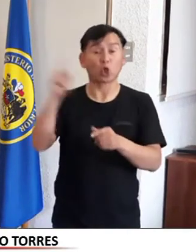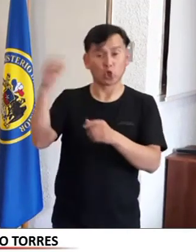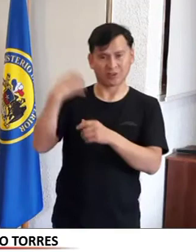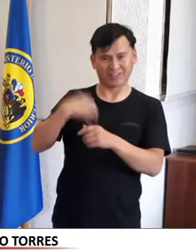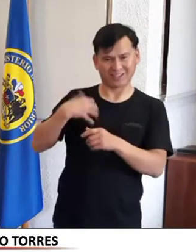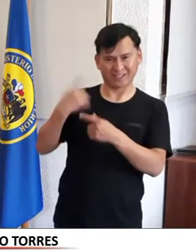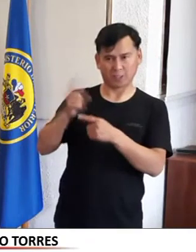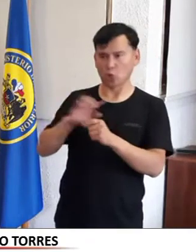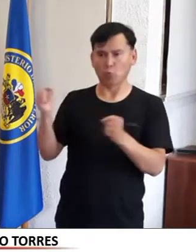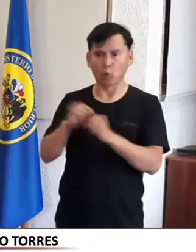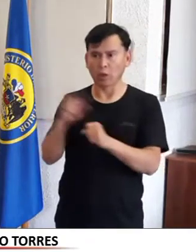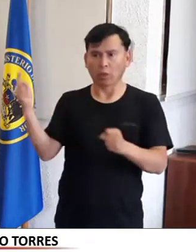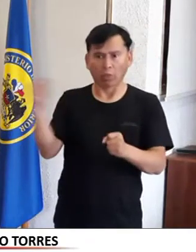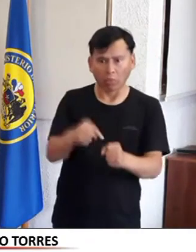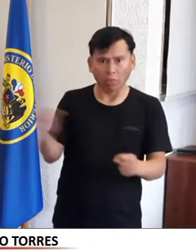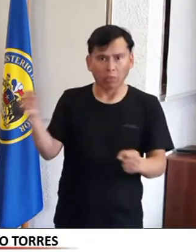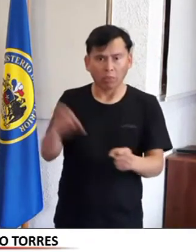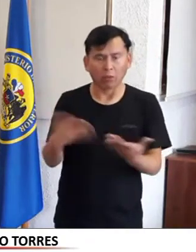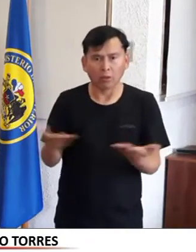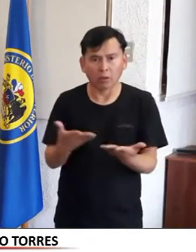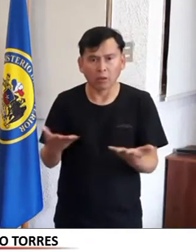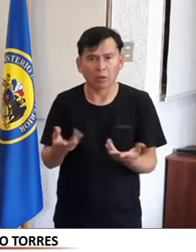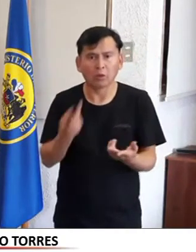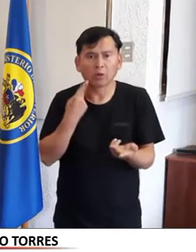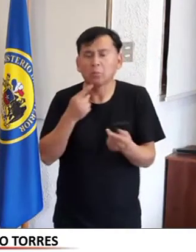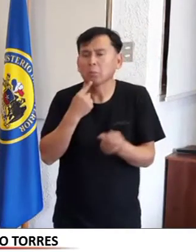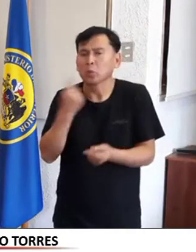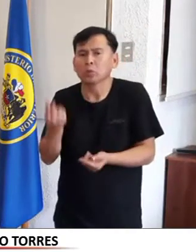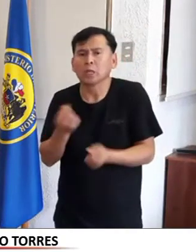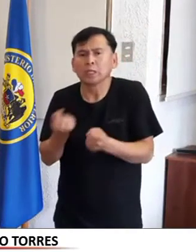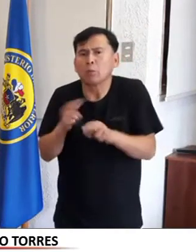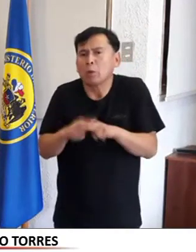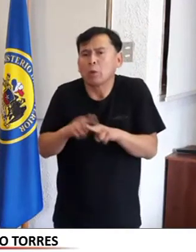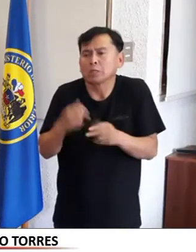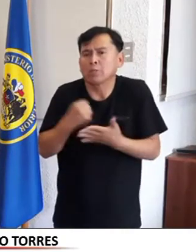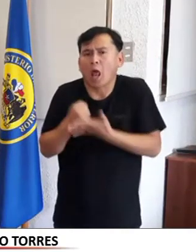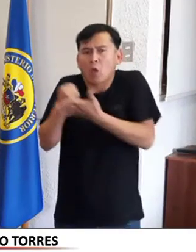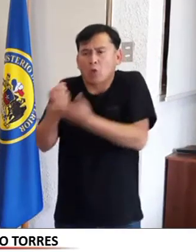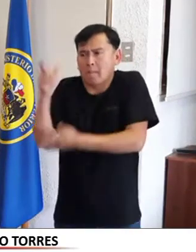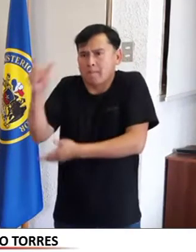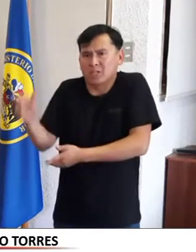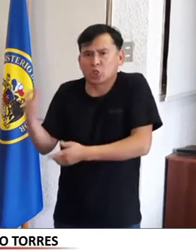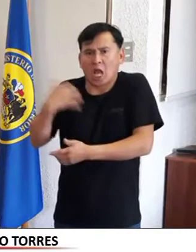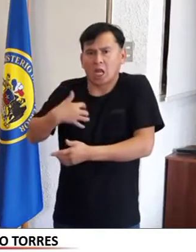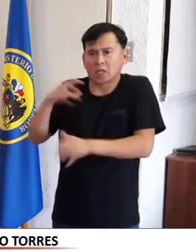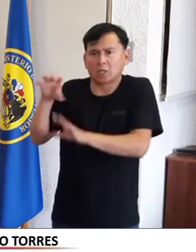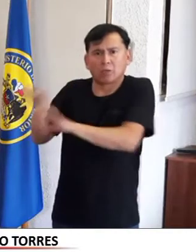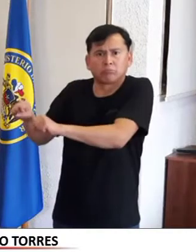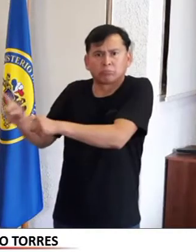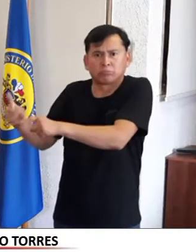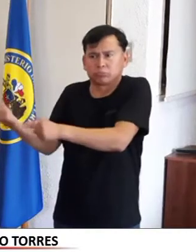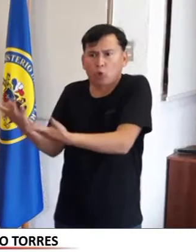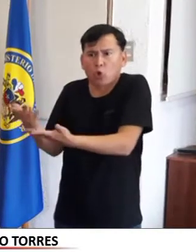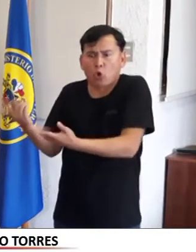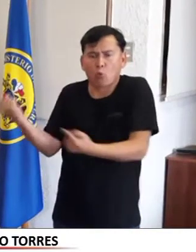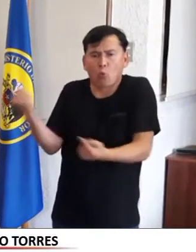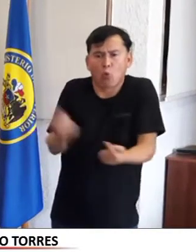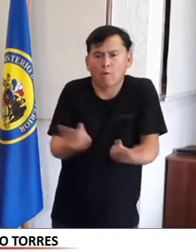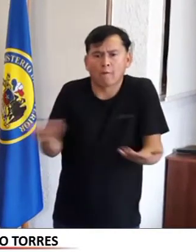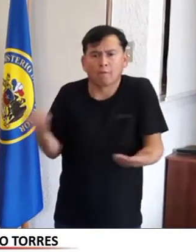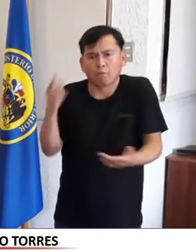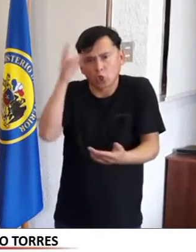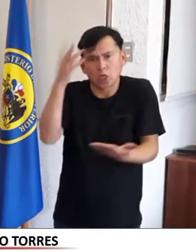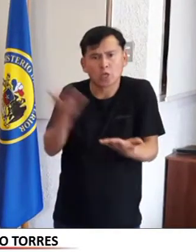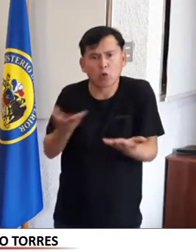a Coyhaique y no ha recibido ayuda del consulado. Mi pregunta es, ¿qué se puede hacer en estos casos y si tiene un catastro de personas en la misma situación